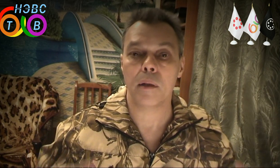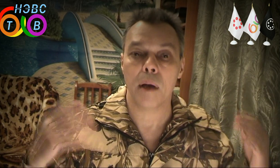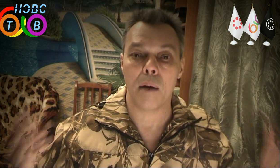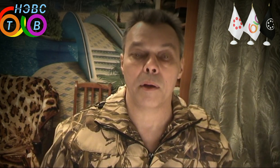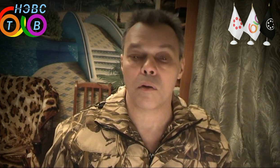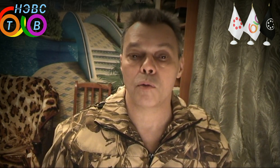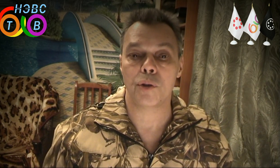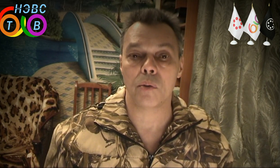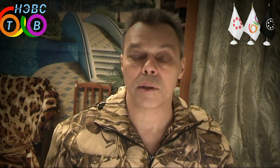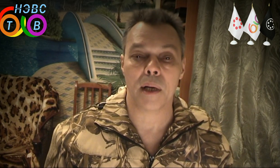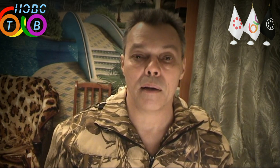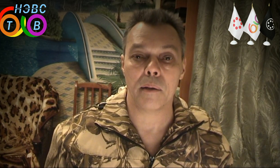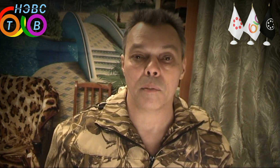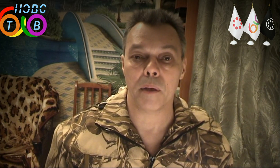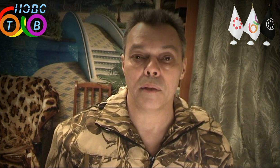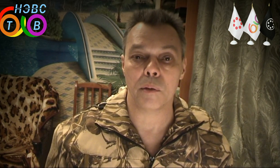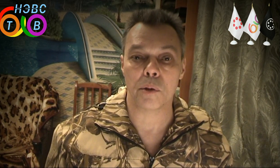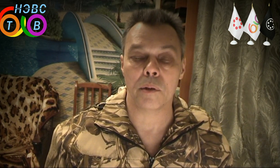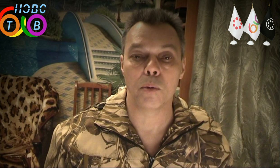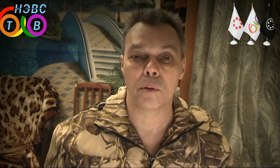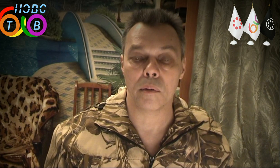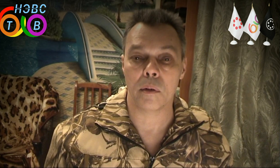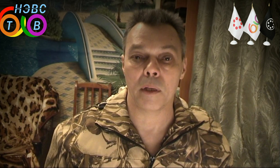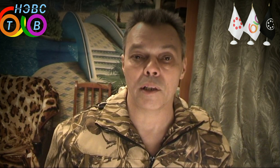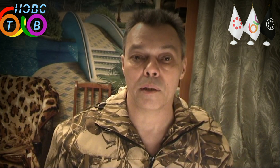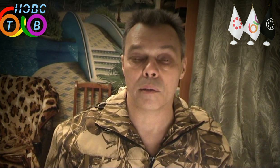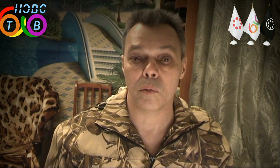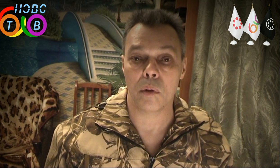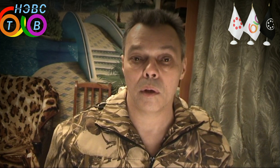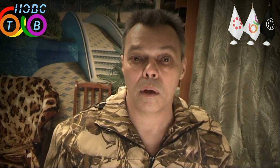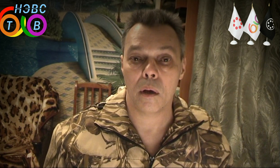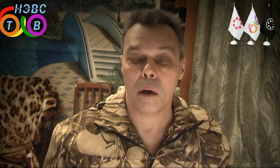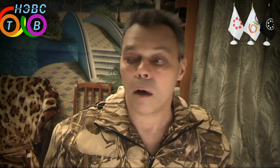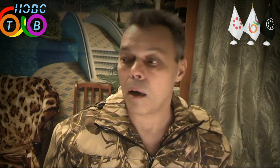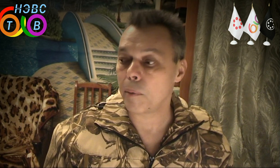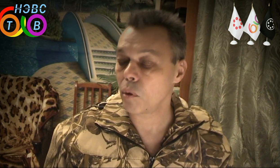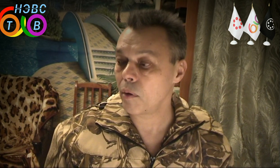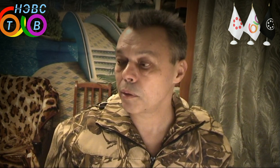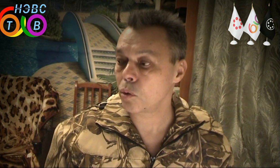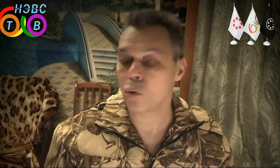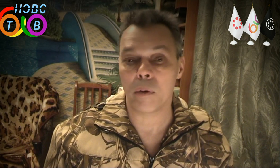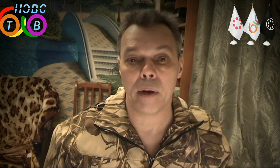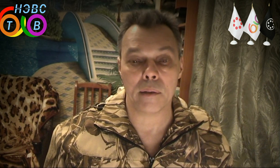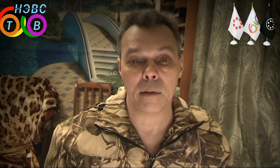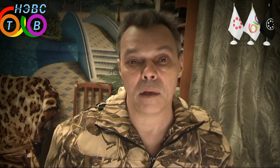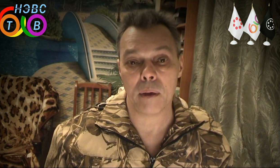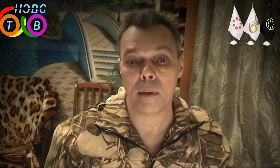приняла первого мужчину астрально, и теперь дети уже не будут принадлежать ему. А потом я вам скажу, что бывают такие